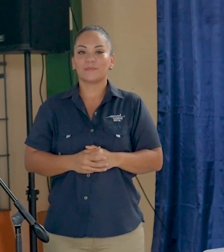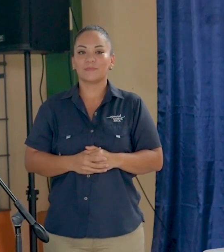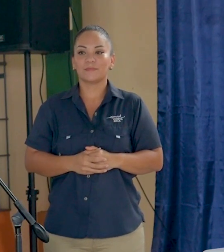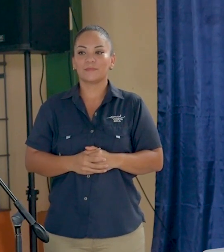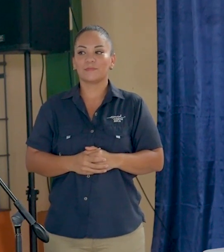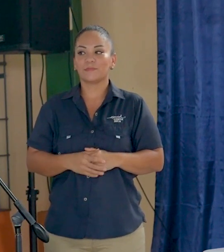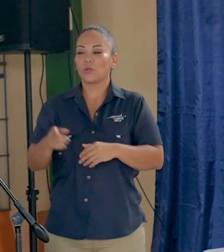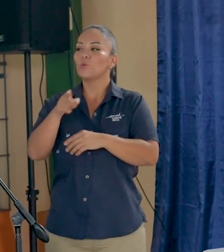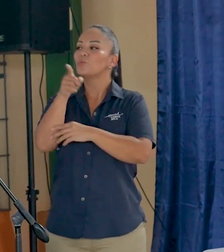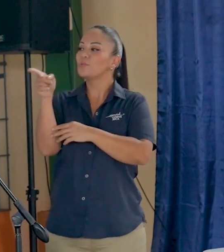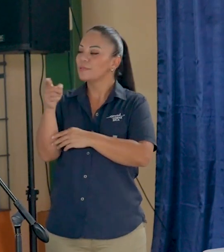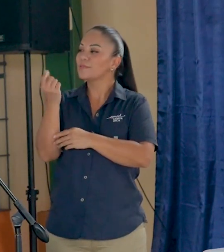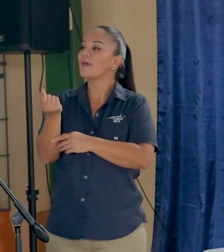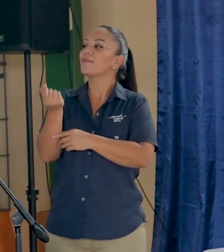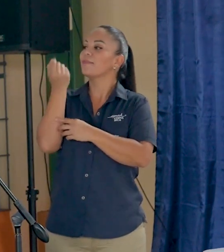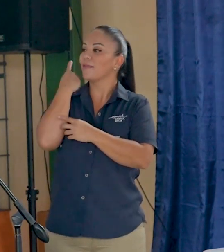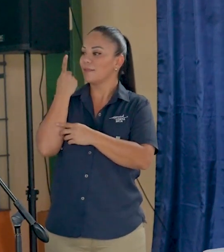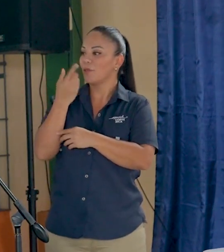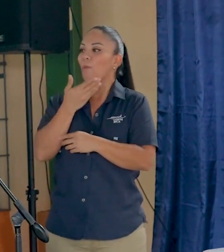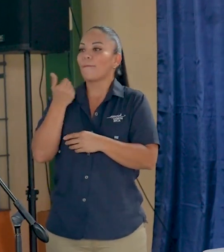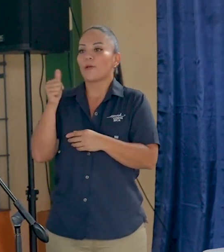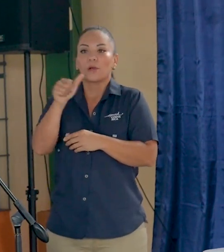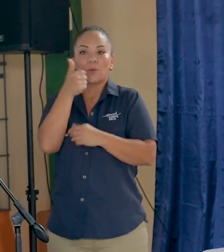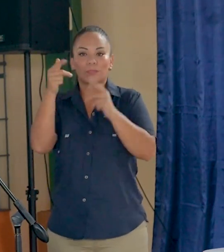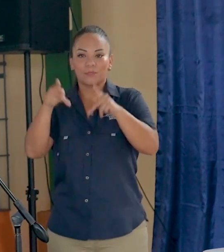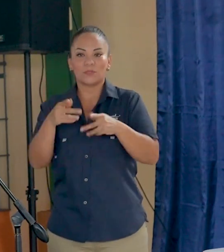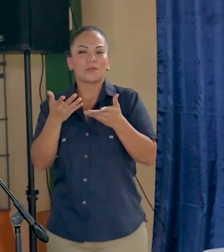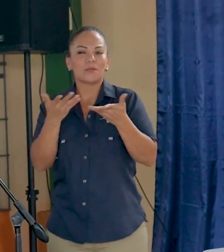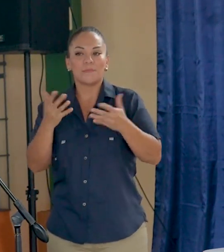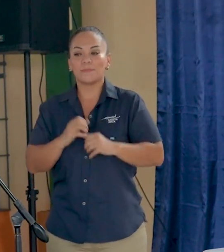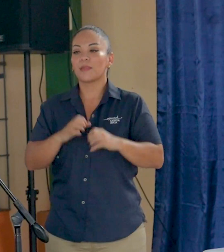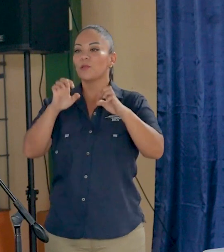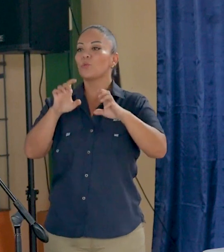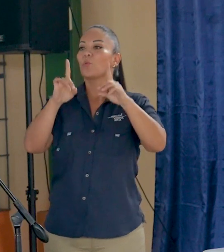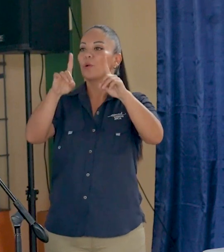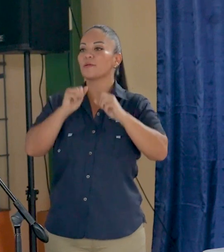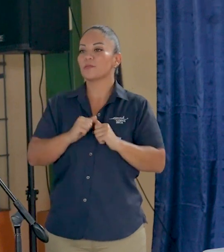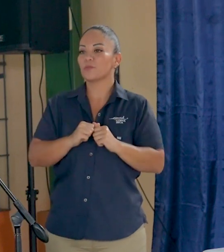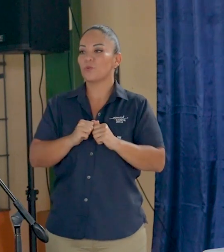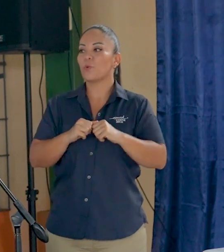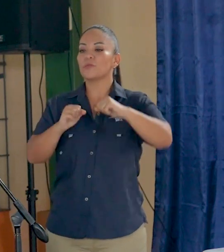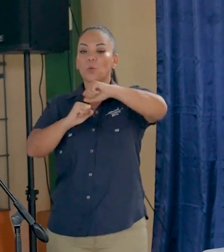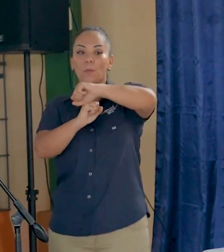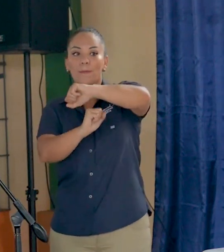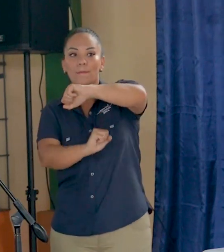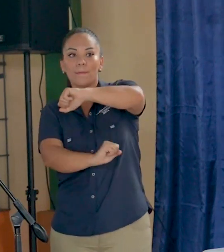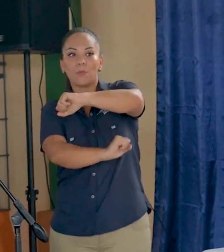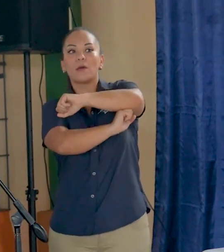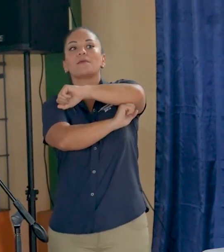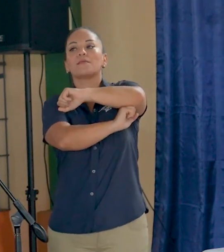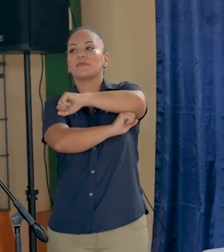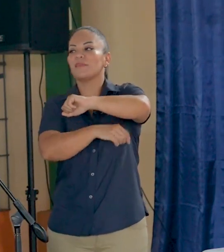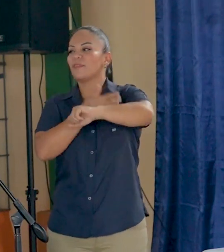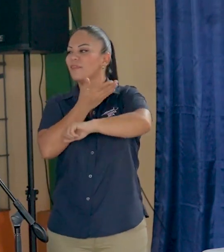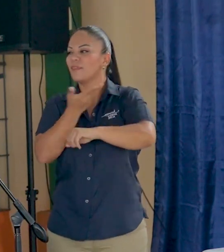han entendido mejor que nadie que la educación es un puente